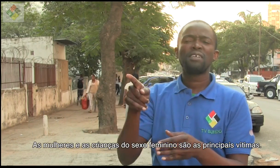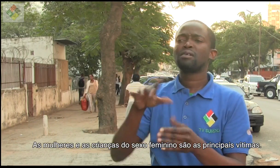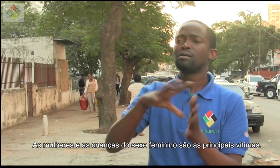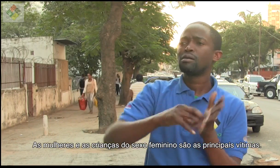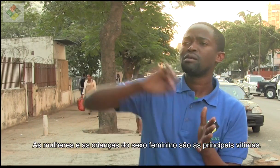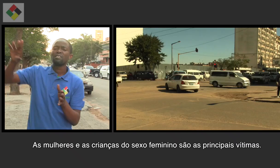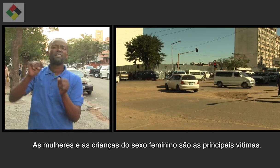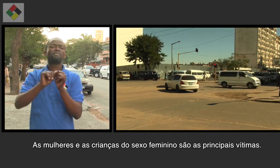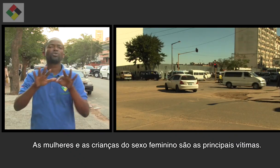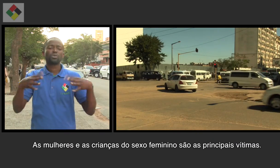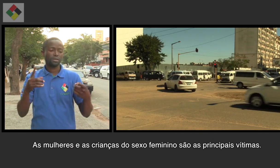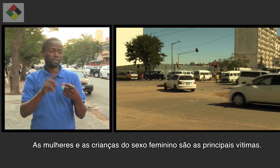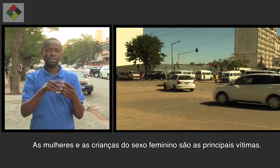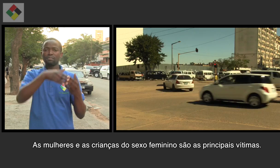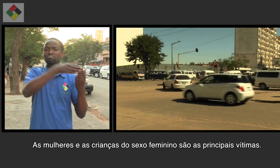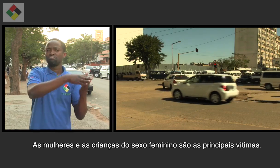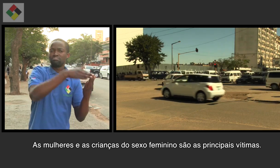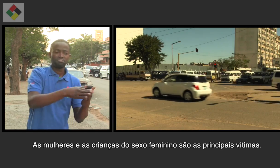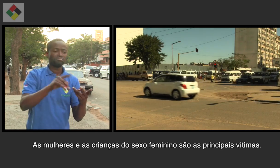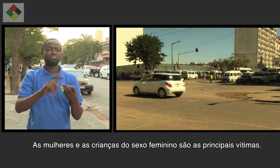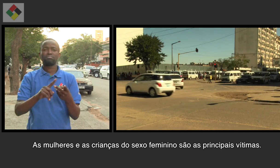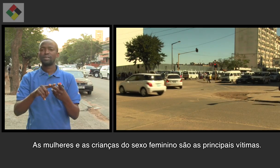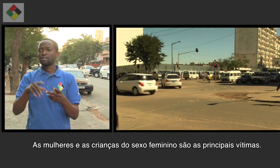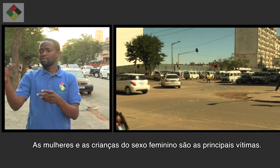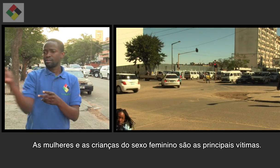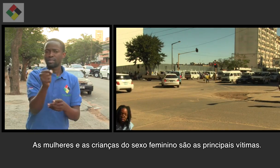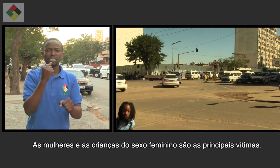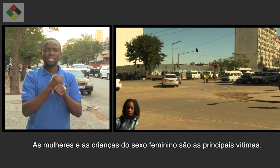As mulheres e crianças do sexo feminino são as principais vítimas.